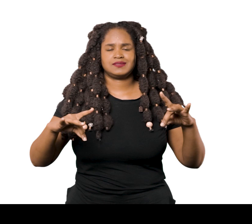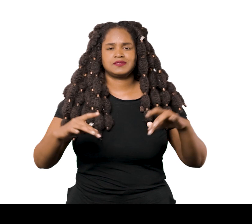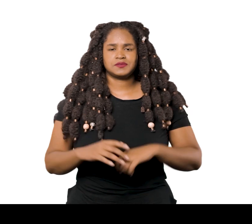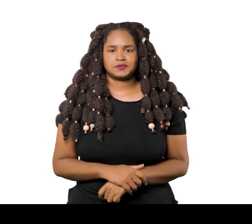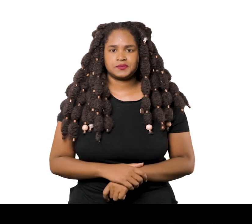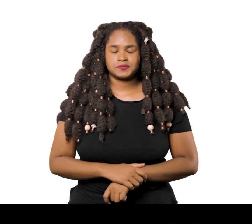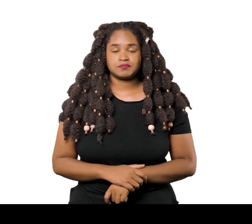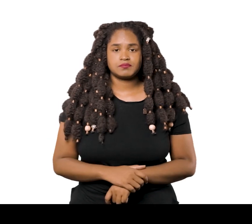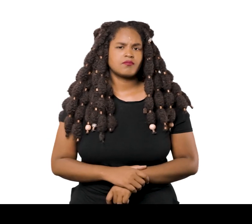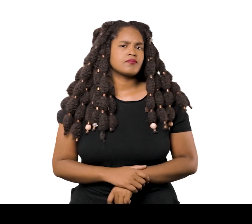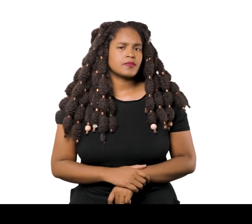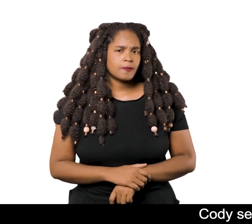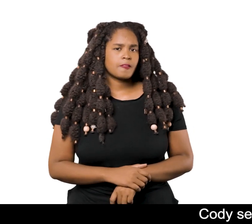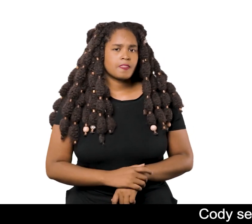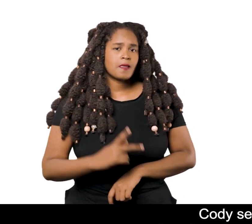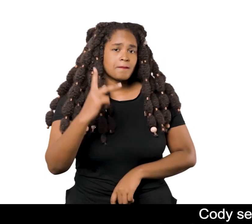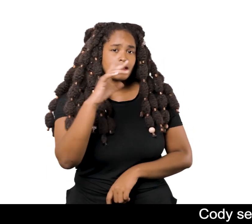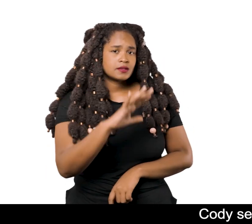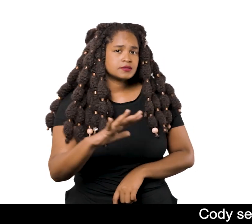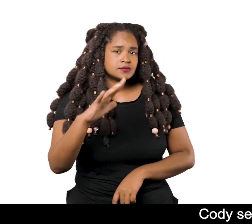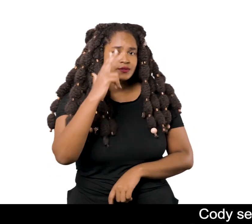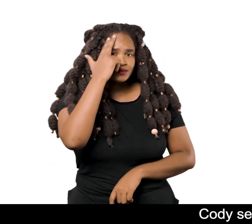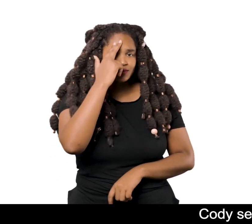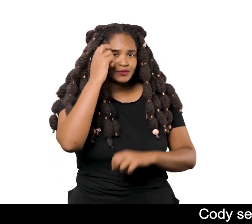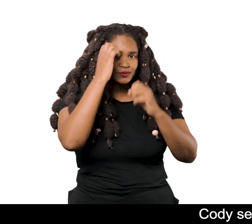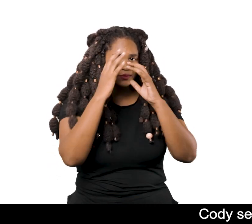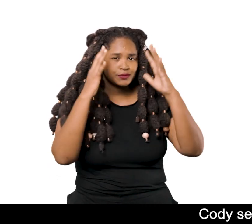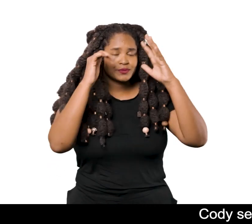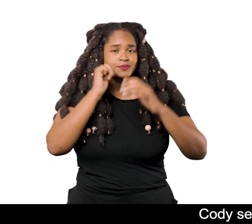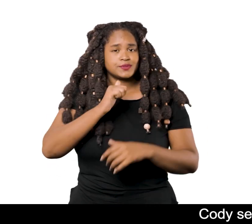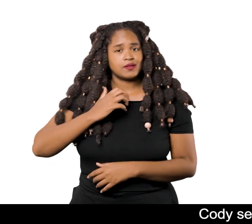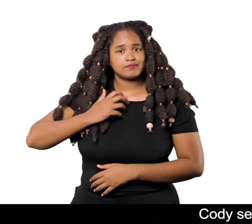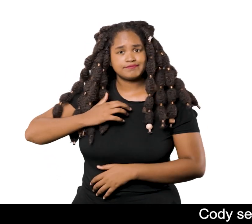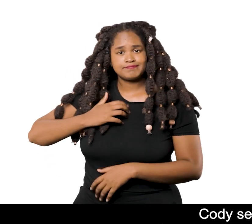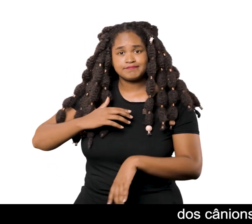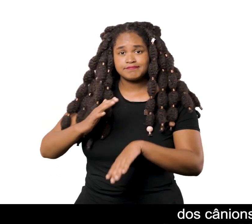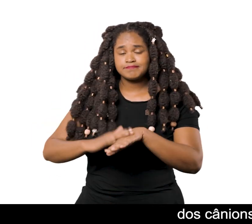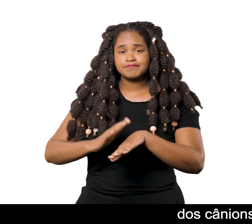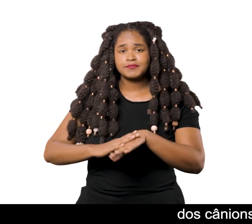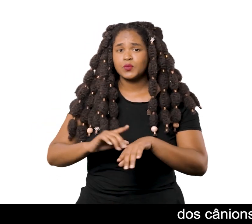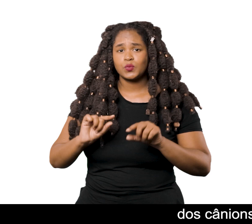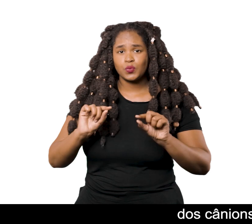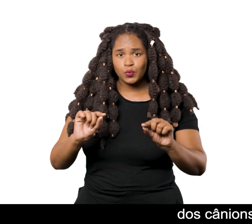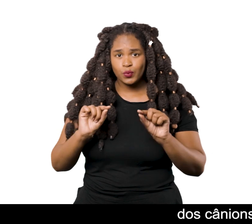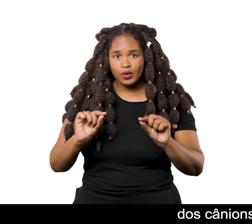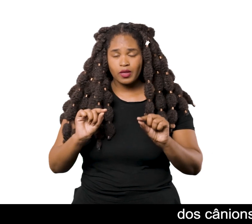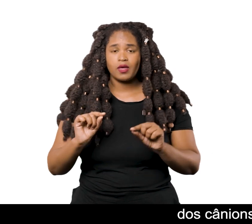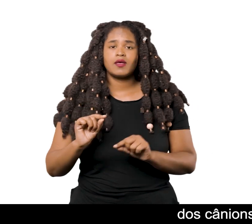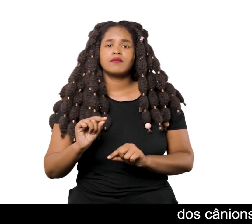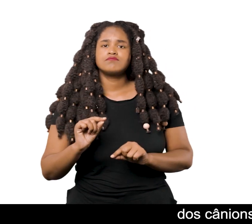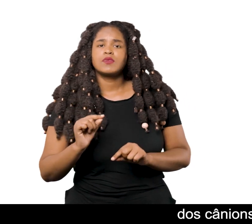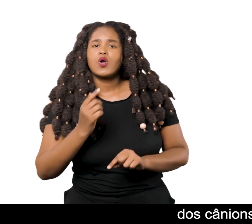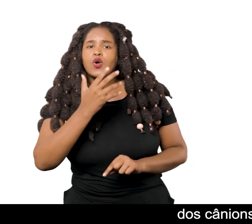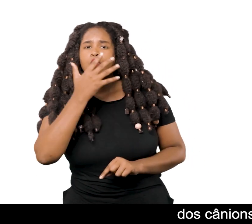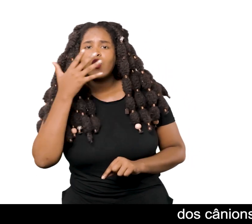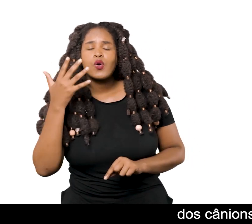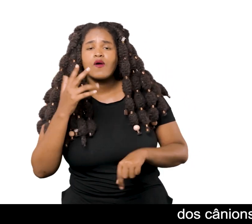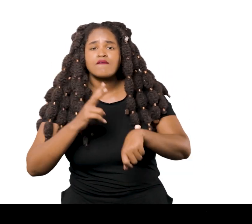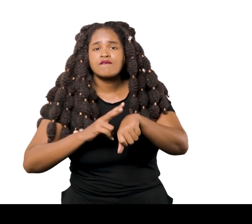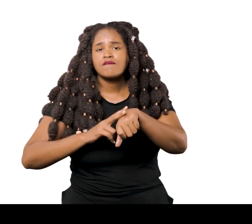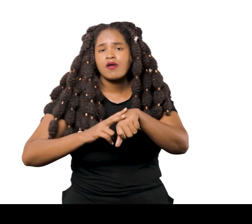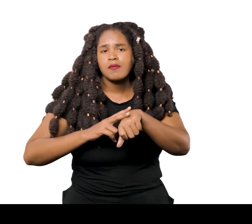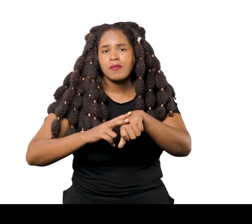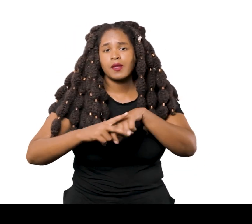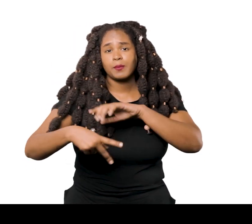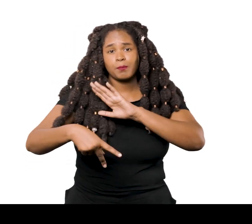Em Paisagem de Sonho, Coude se utiliza da paleta de tons vermelhos dos cânions e rochas de seu território de origem,